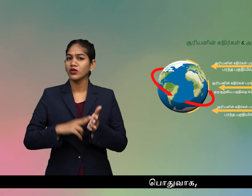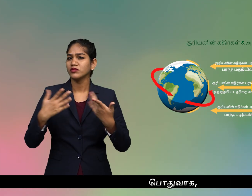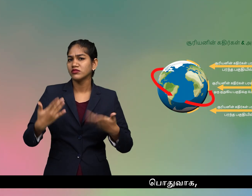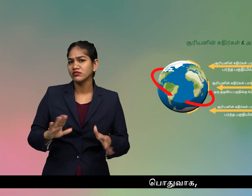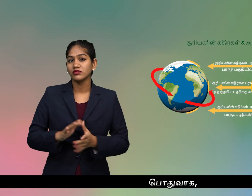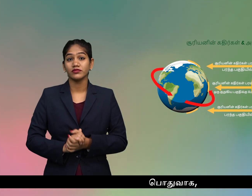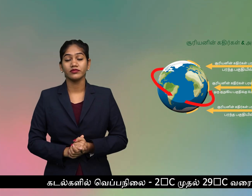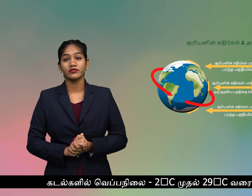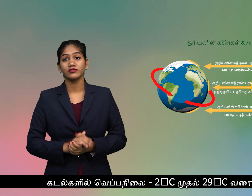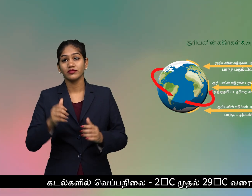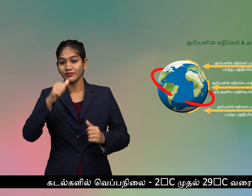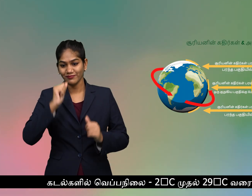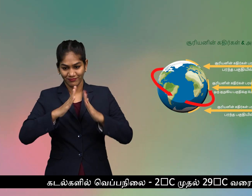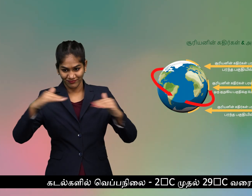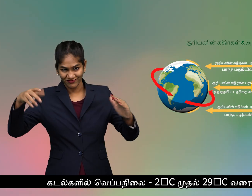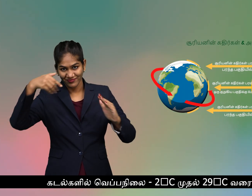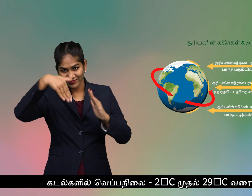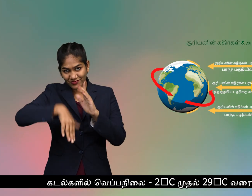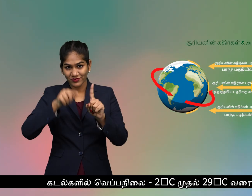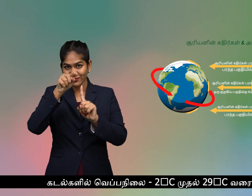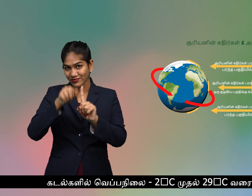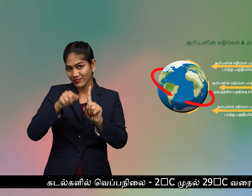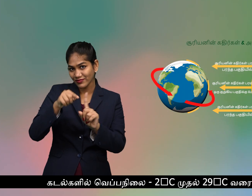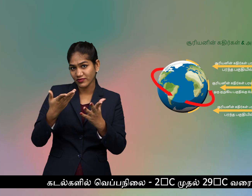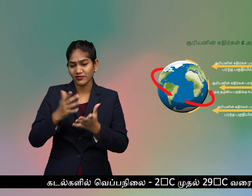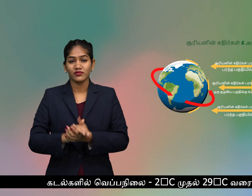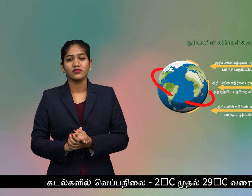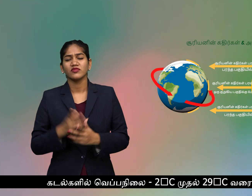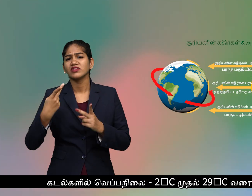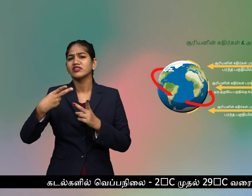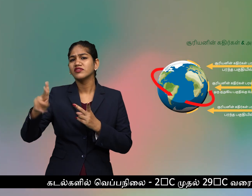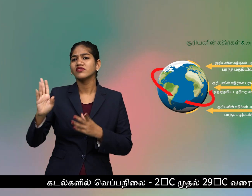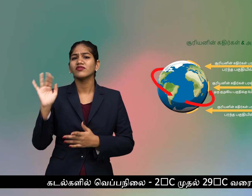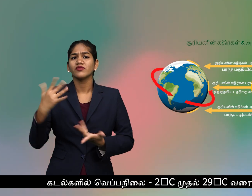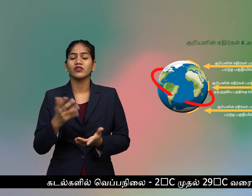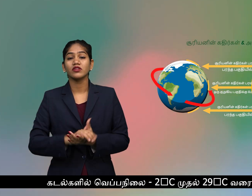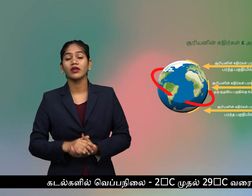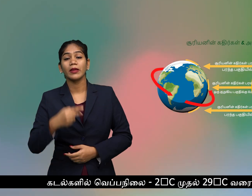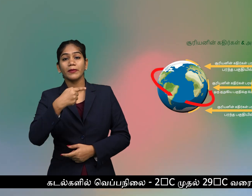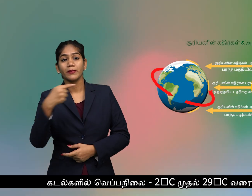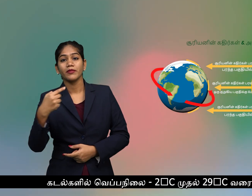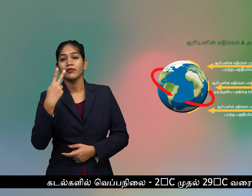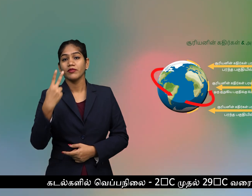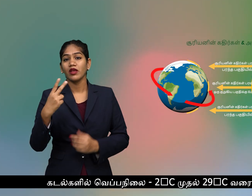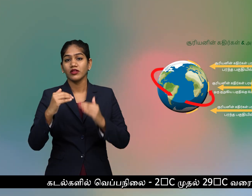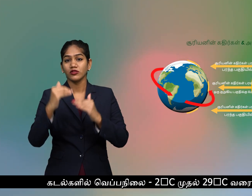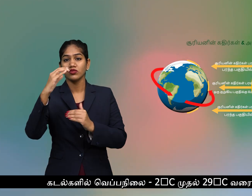பொதுவாக கடல்களில் வெப்பநிலை 2°C முதல் 29°C வரை மாறுபடும்.